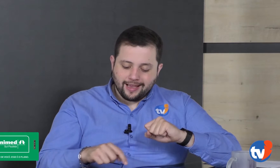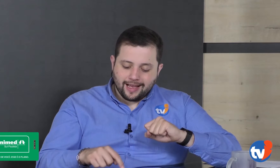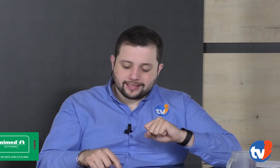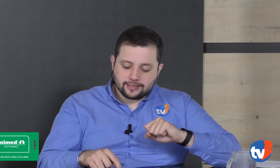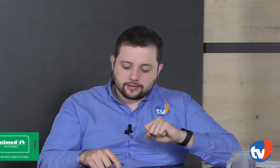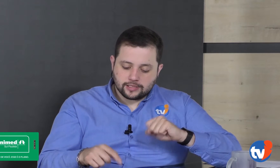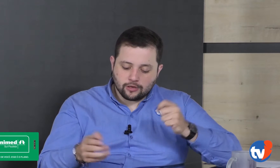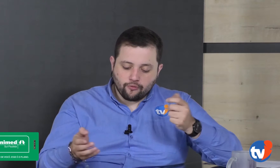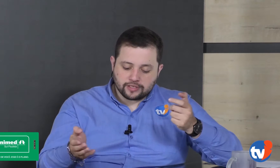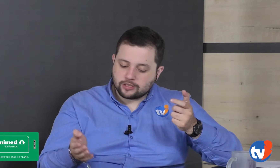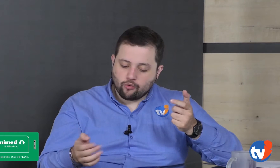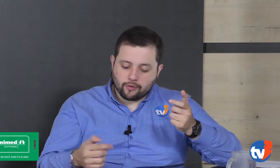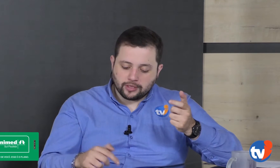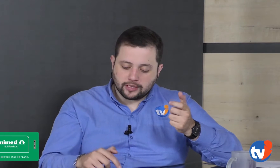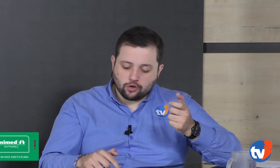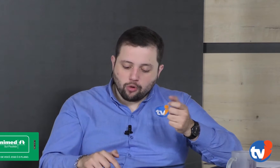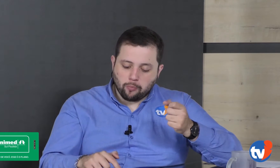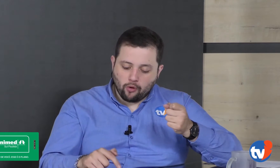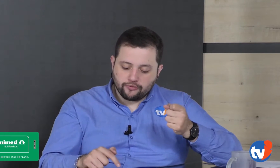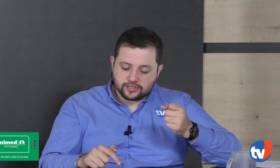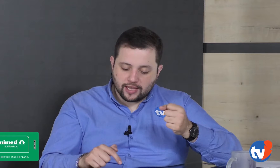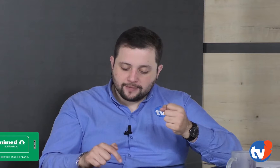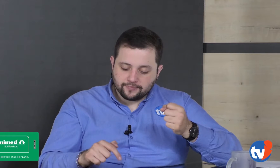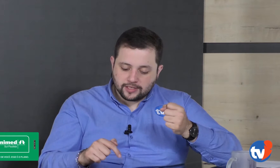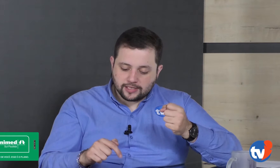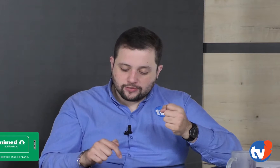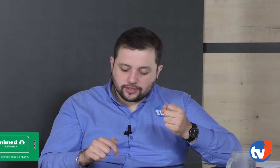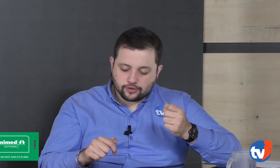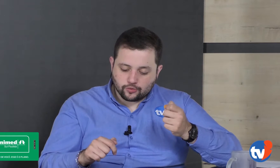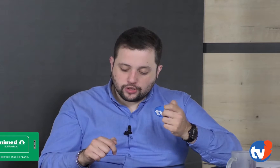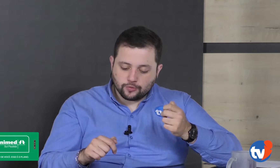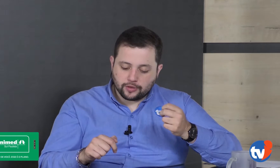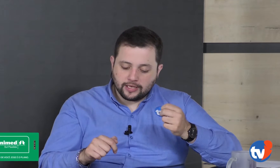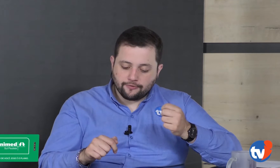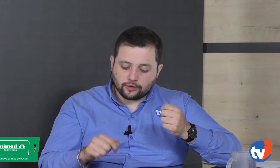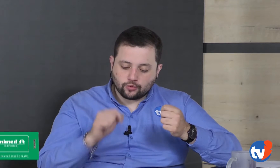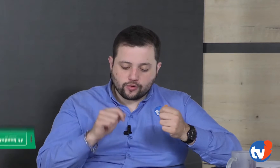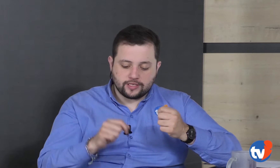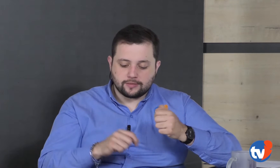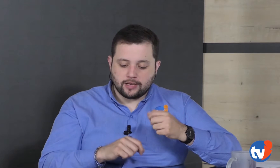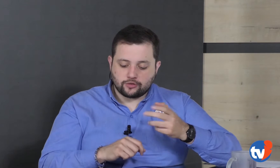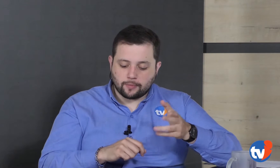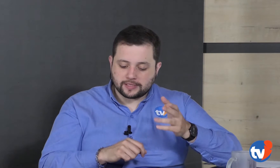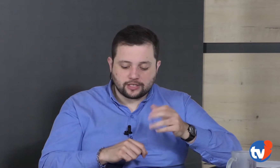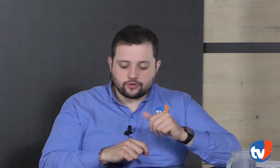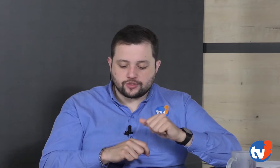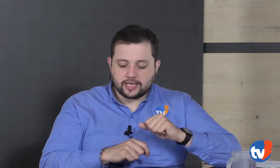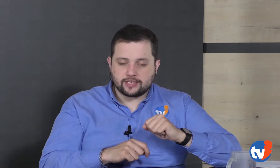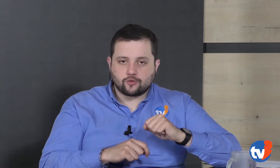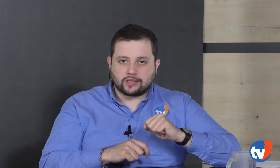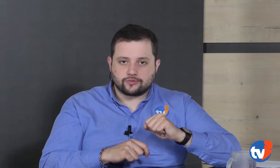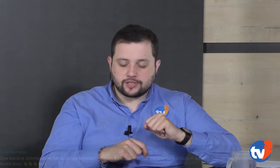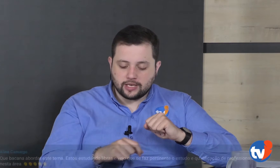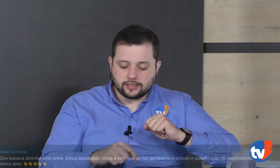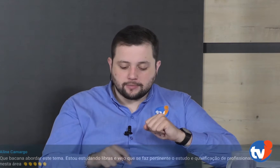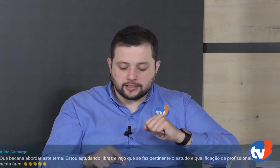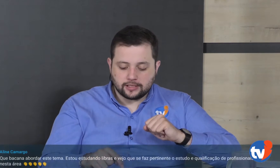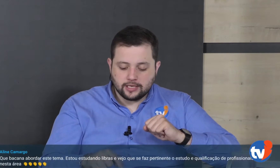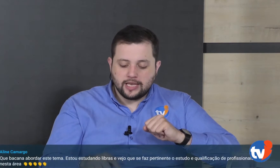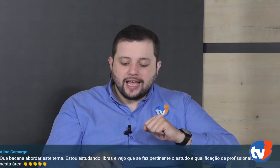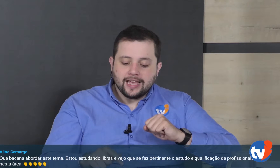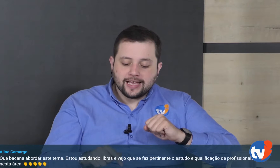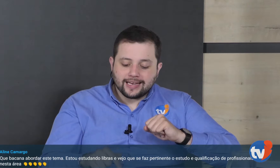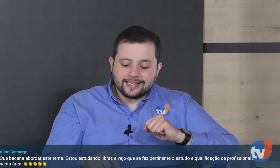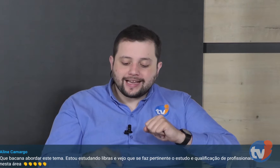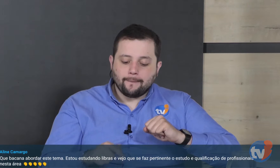tarde também. A Silva Silva manda aqui: o meu povo está sendo destruído porque lhe falta o conhecimento. Uma passagem de Oséias 4:6, ele